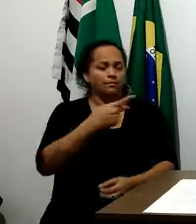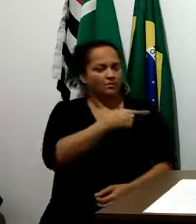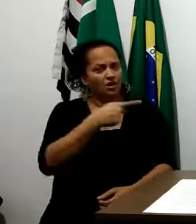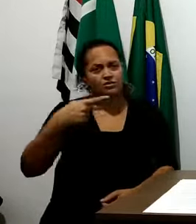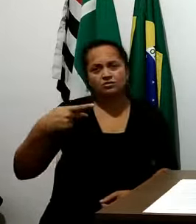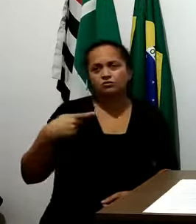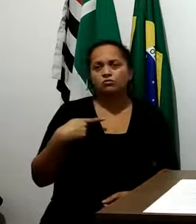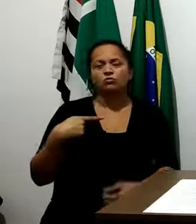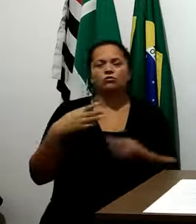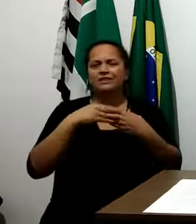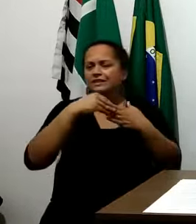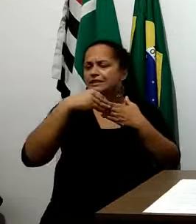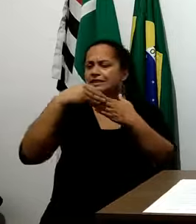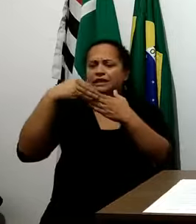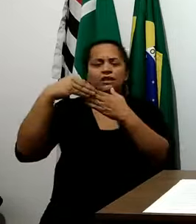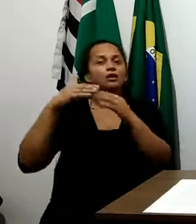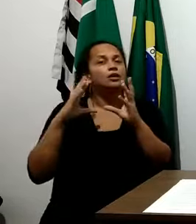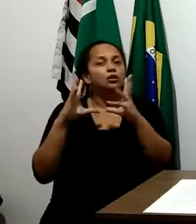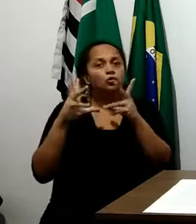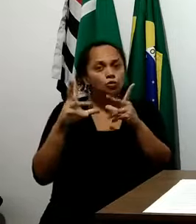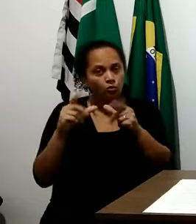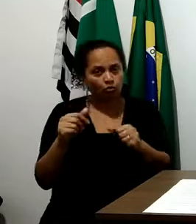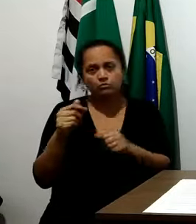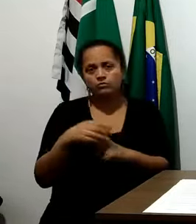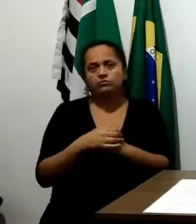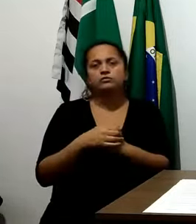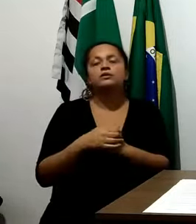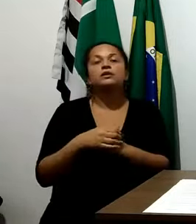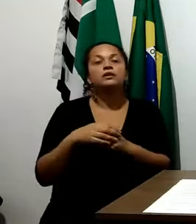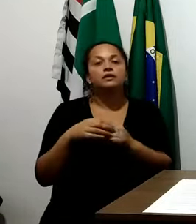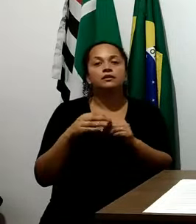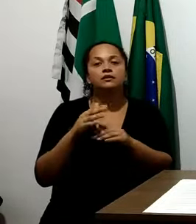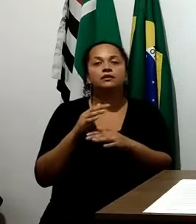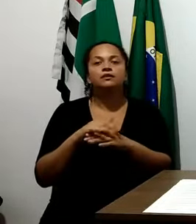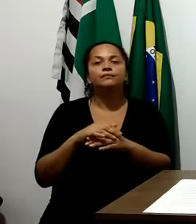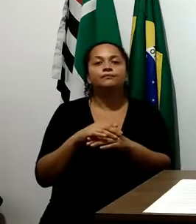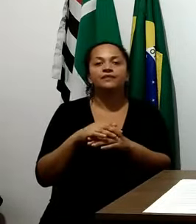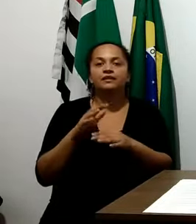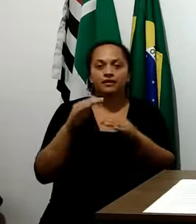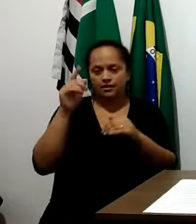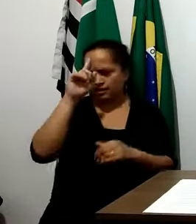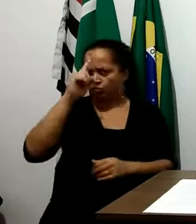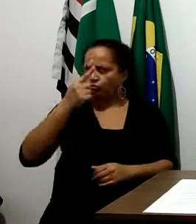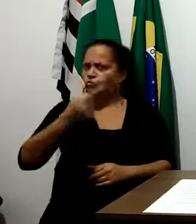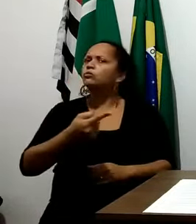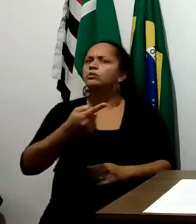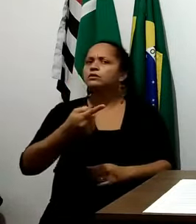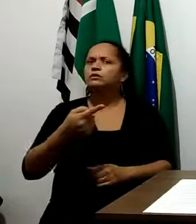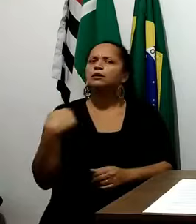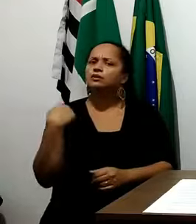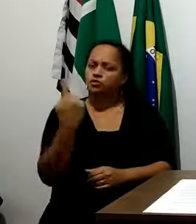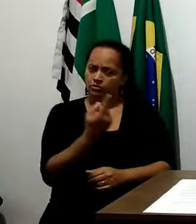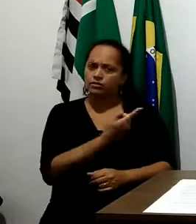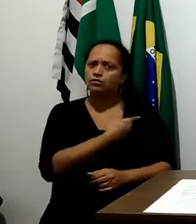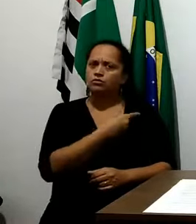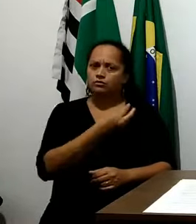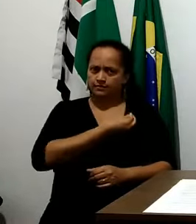pastores, líderes, sobre todos aqueles que exercem alguma autoridade sobre